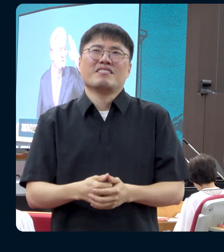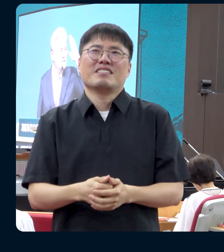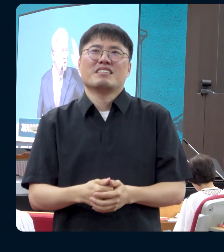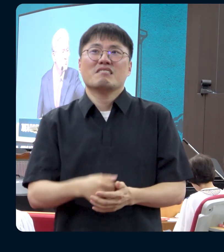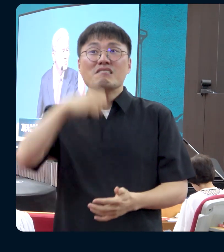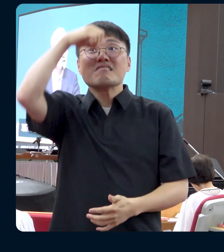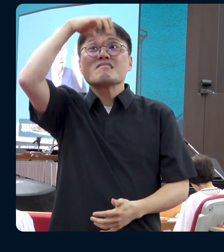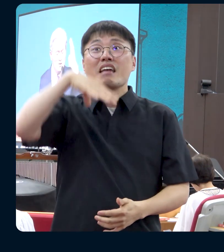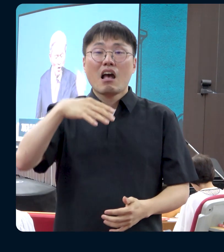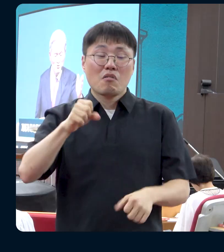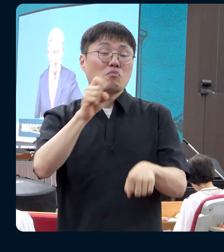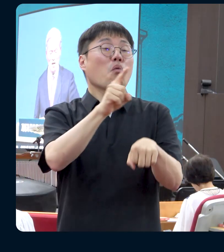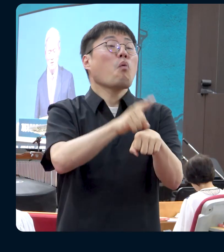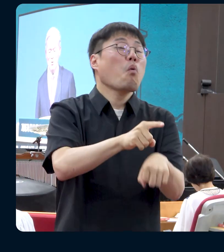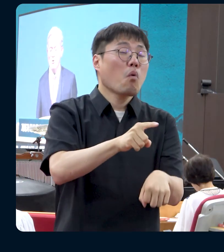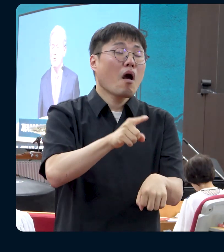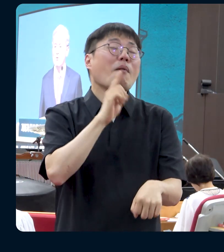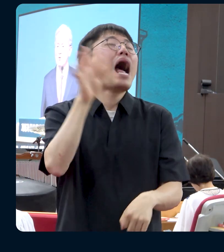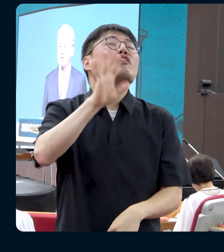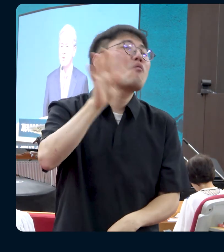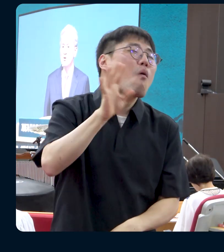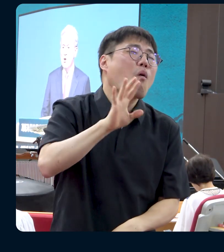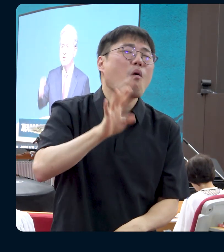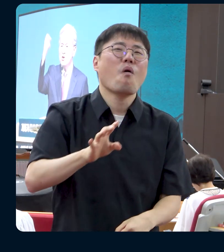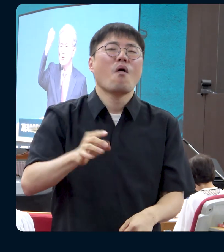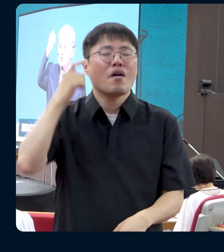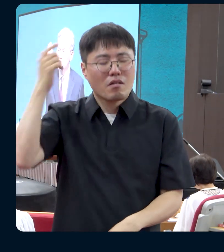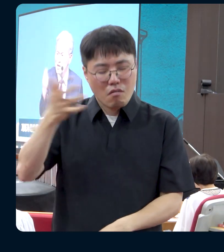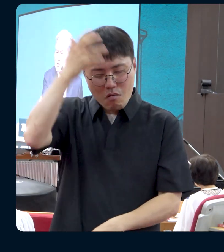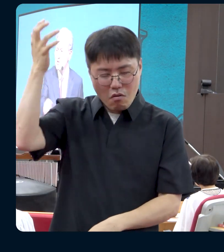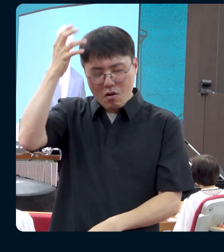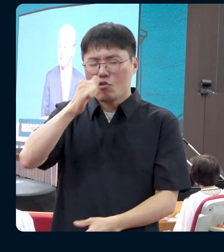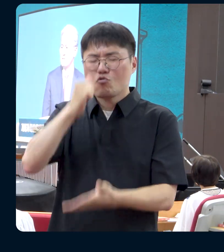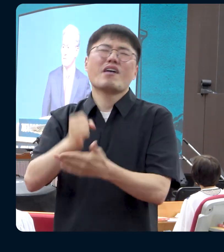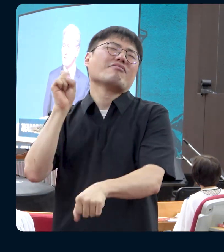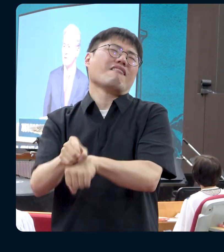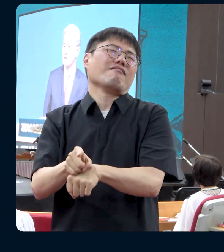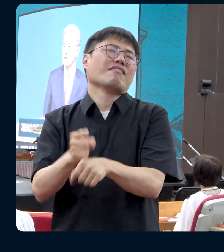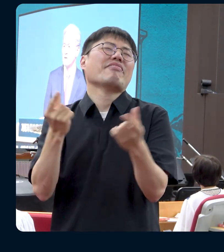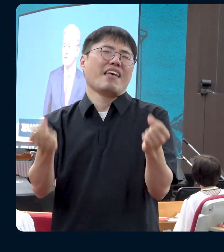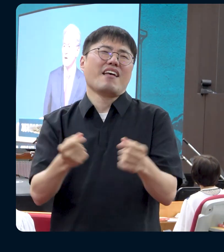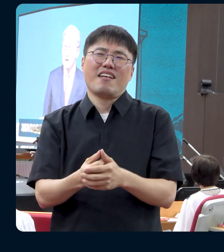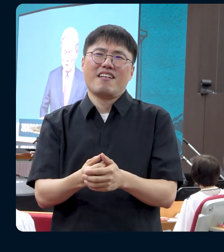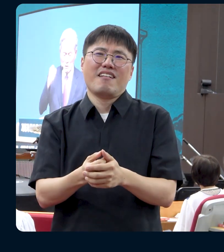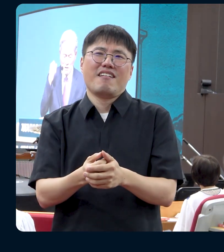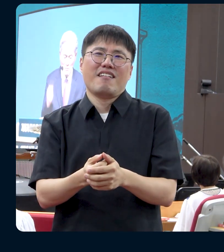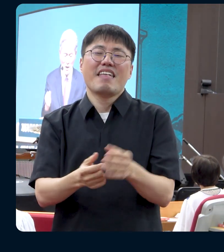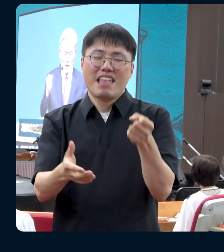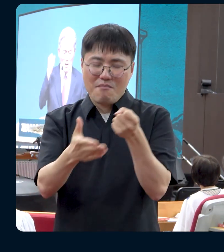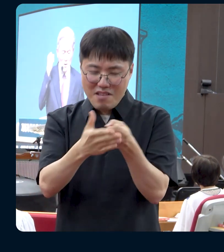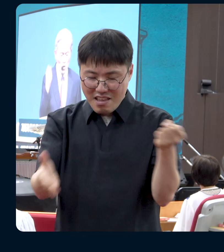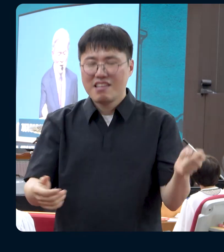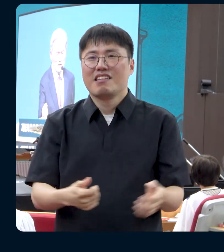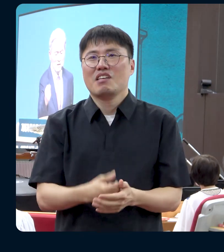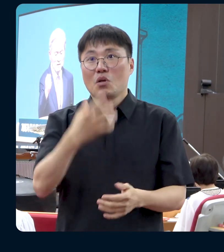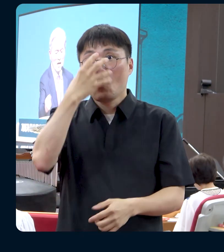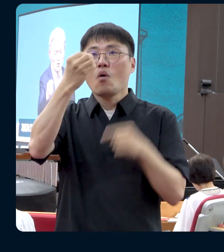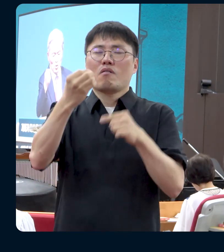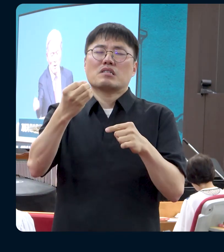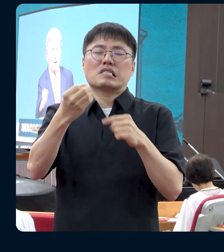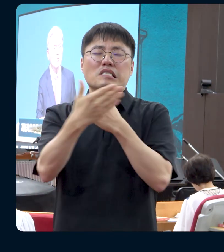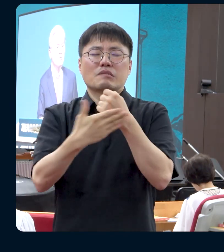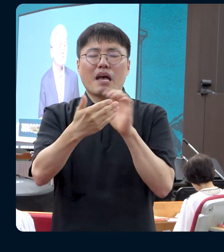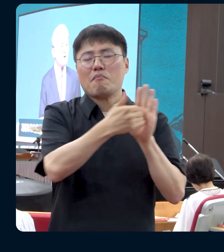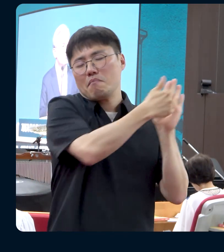교만은 단지 성품이나 성격이 아니고 영적인 어떤 죄성이에요. 그렇기 때문에